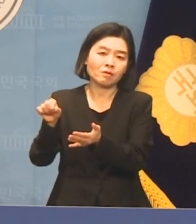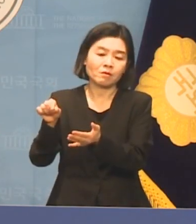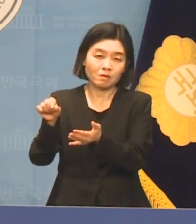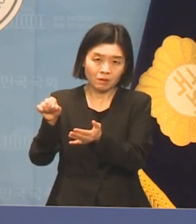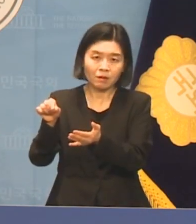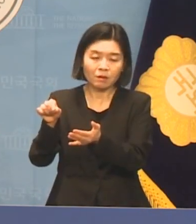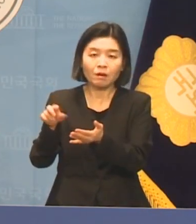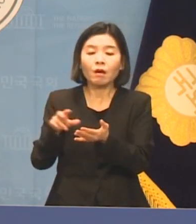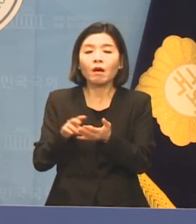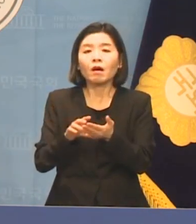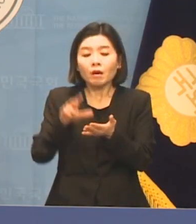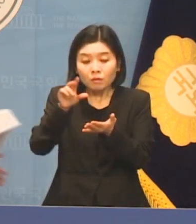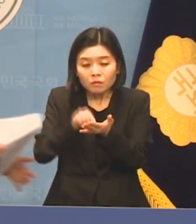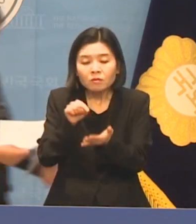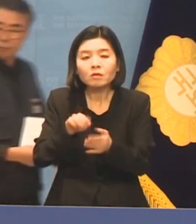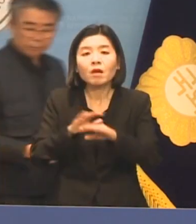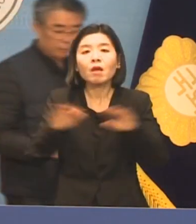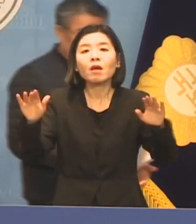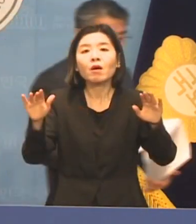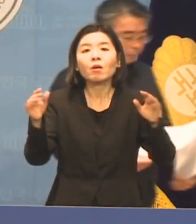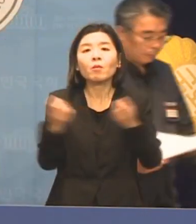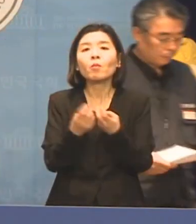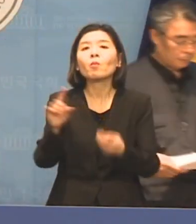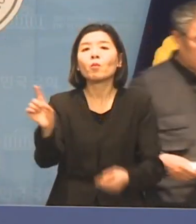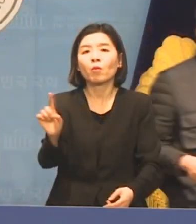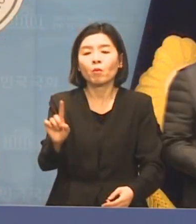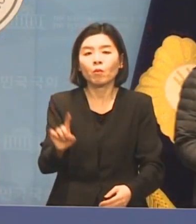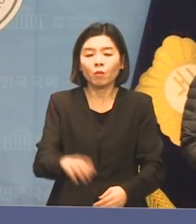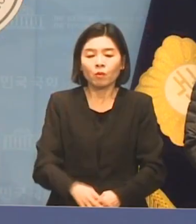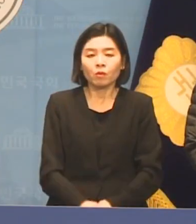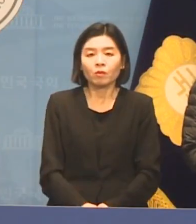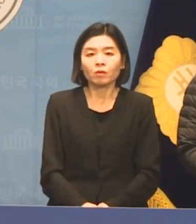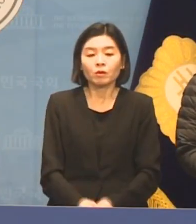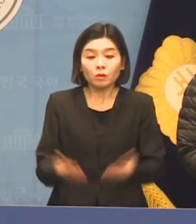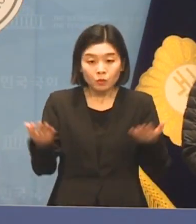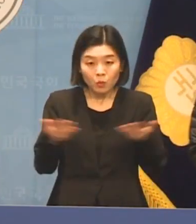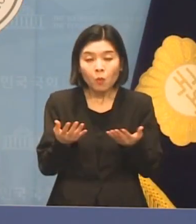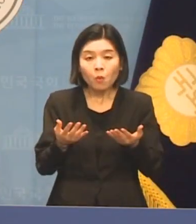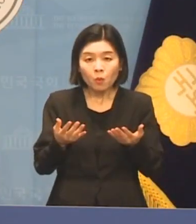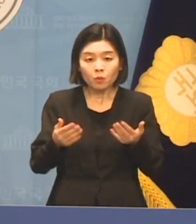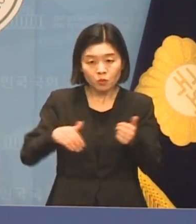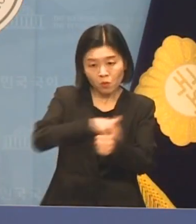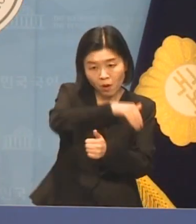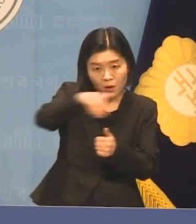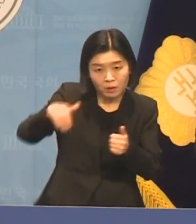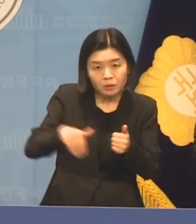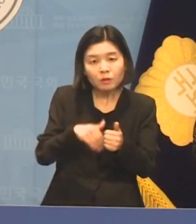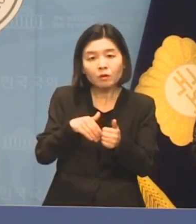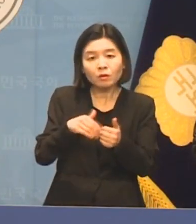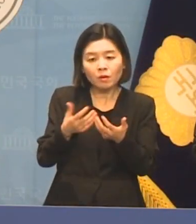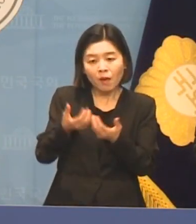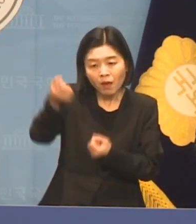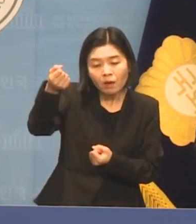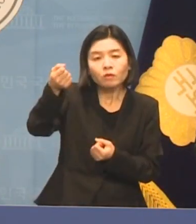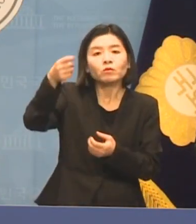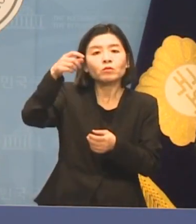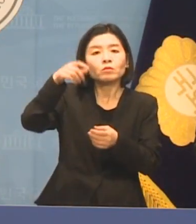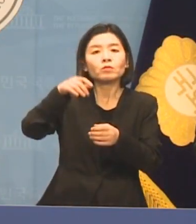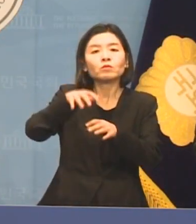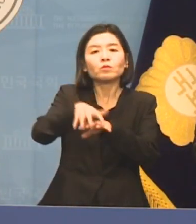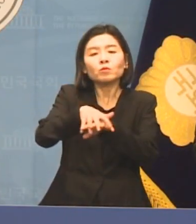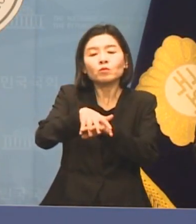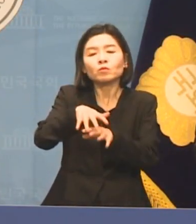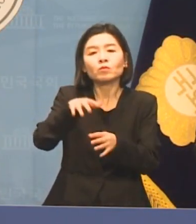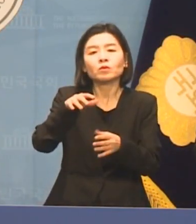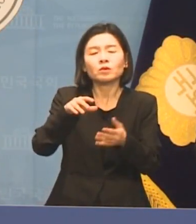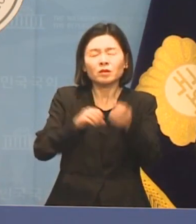문제를 어떻게 해소하겠다는 것인가? 노동시장 이중구조의 가장 근본적인 원인은 노동